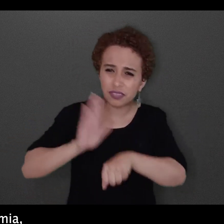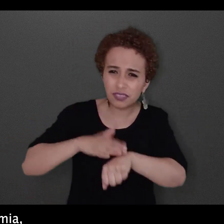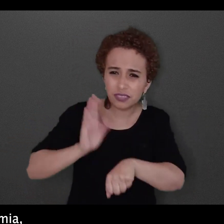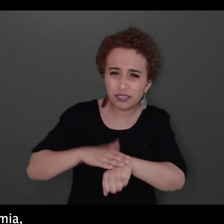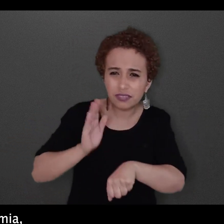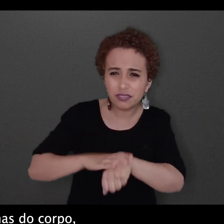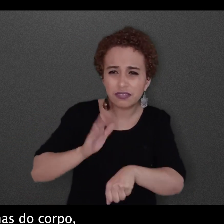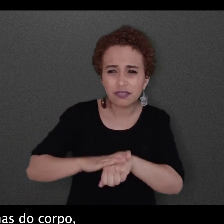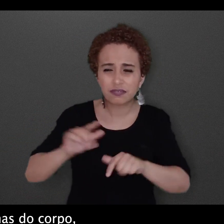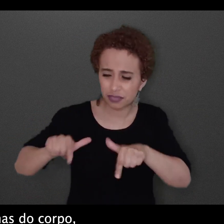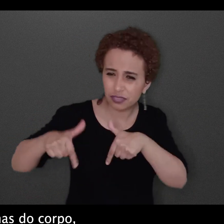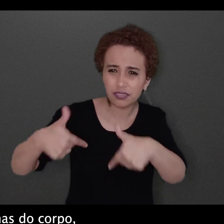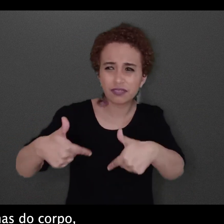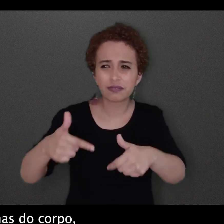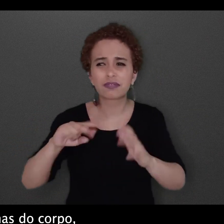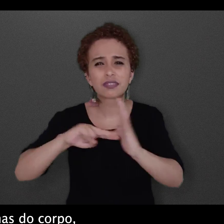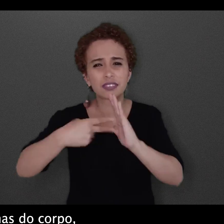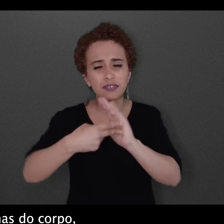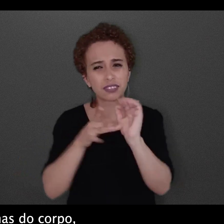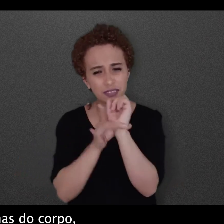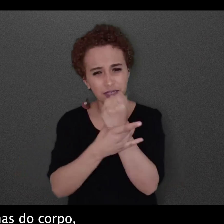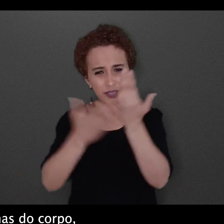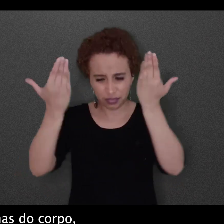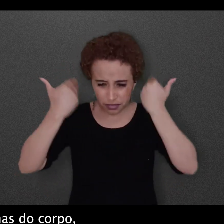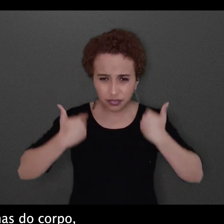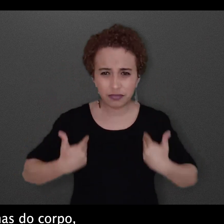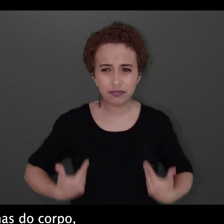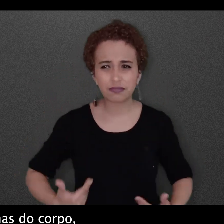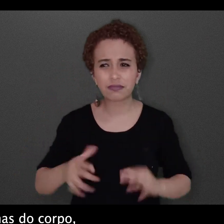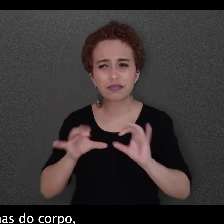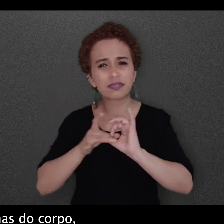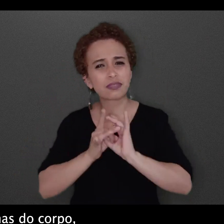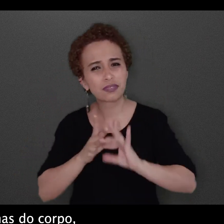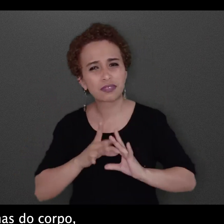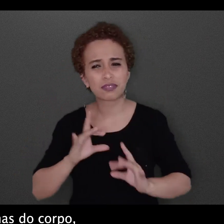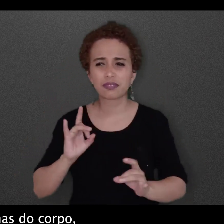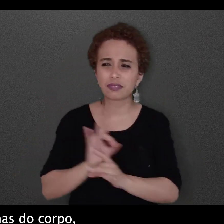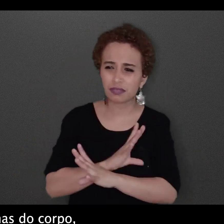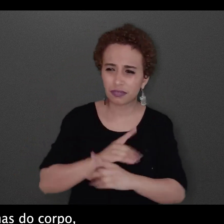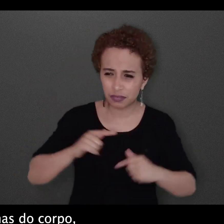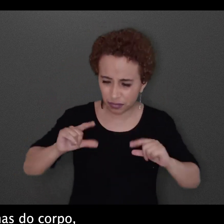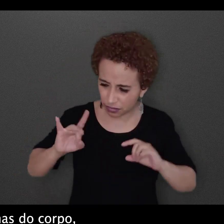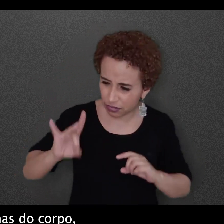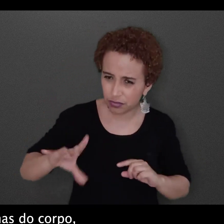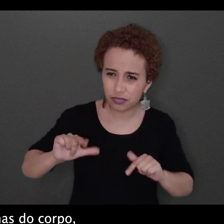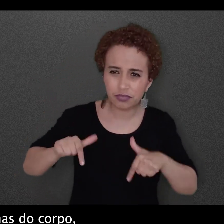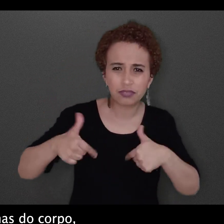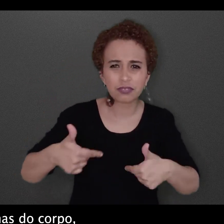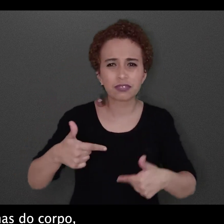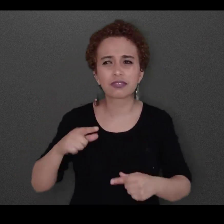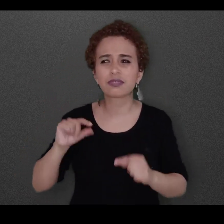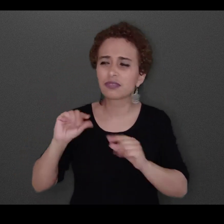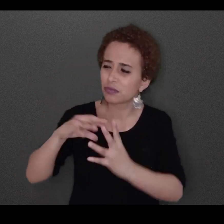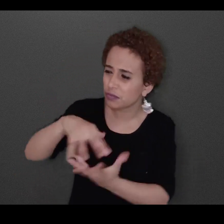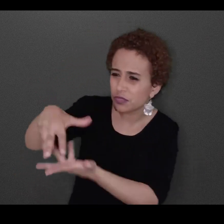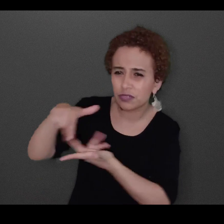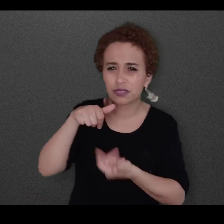da dignidade, não depende apenas do corpo, mas do mundo em que se vive.